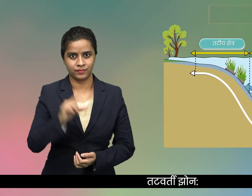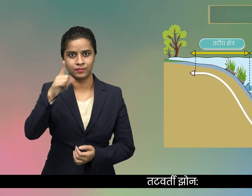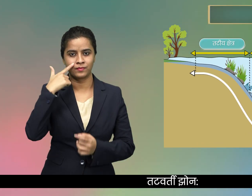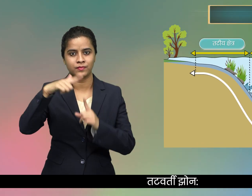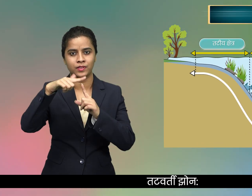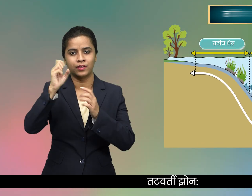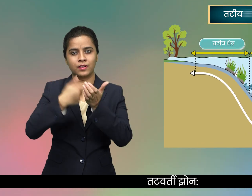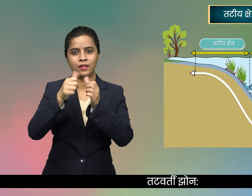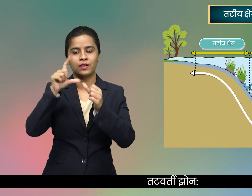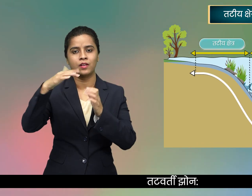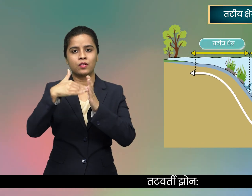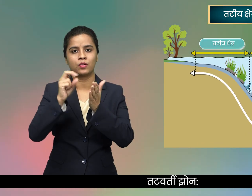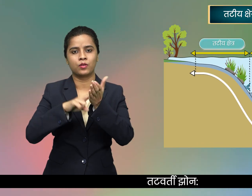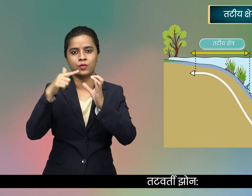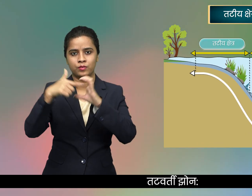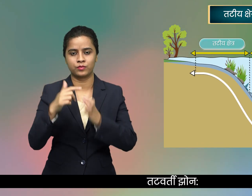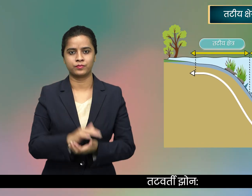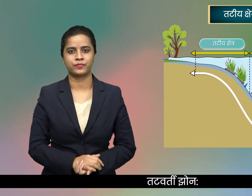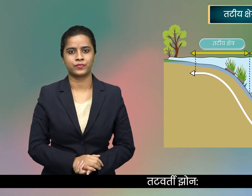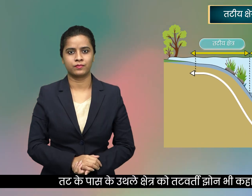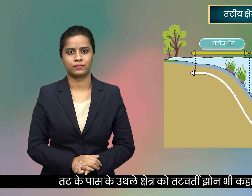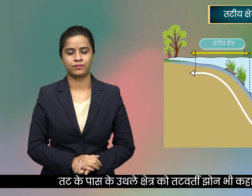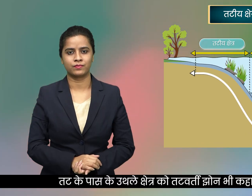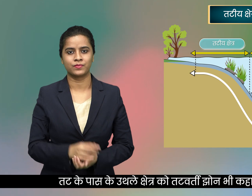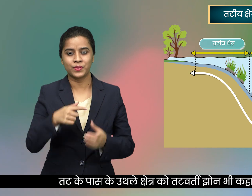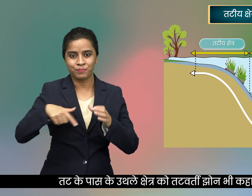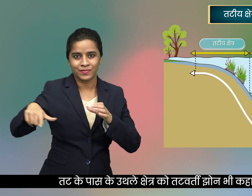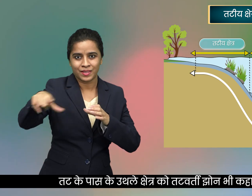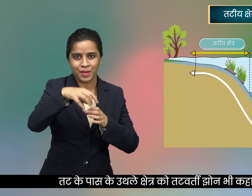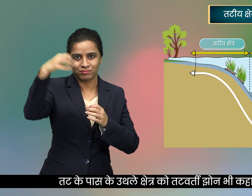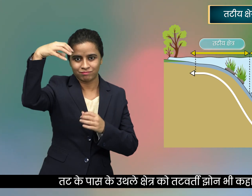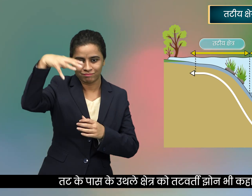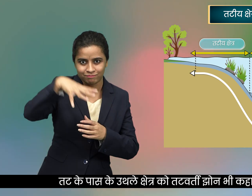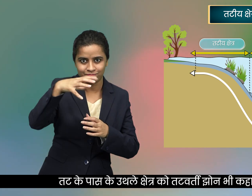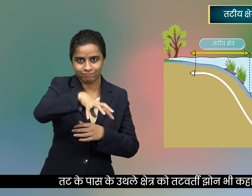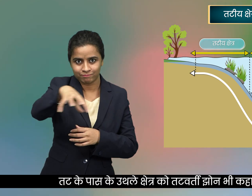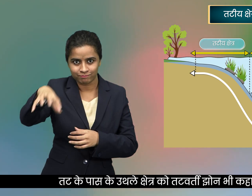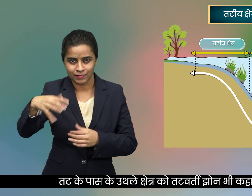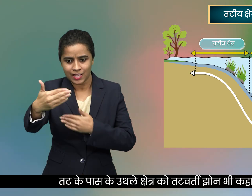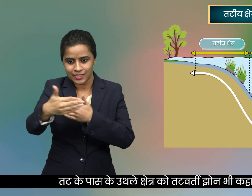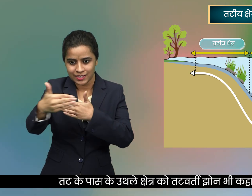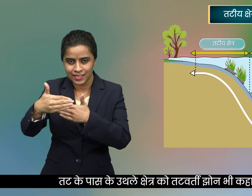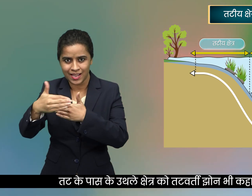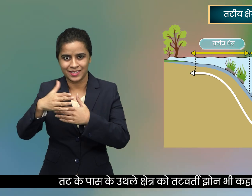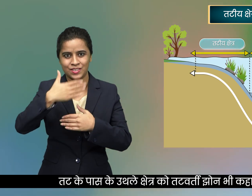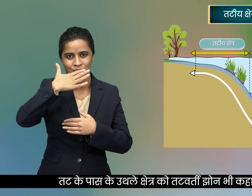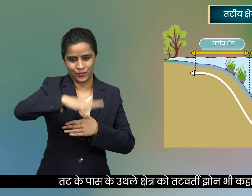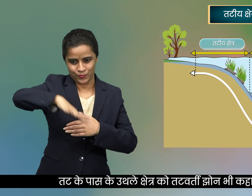तटवर्तीय जोन। पहला, तट के पास के उथले क्षेत्र को तटवर्तीय जोन भी कहा जाता